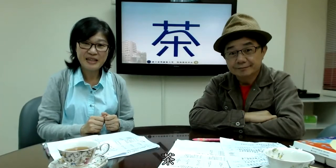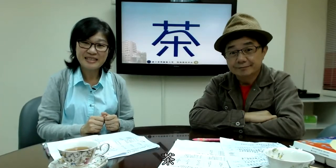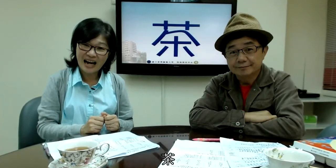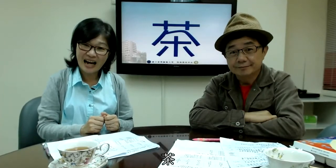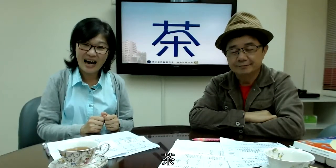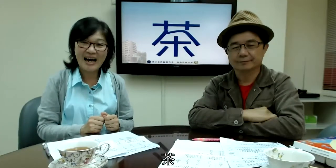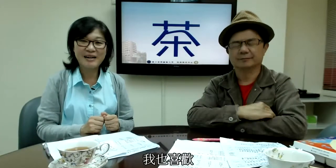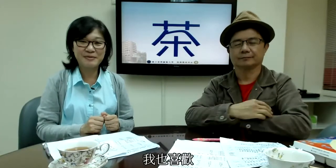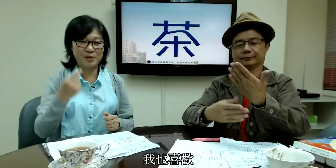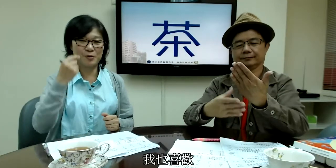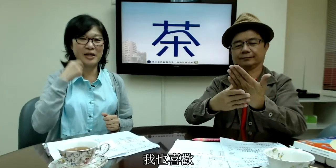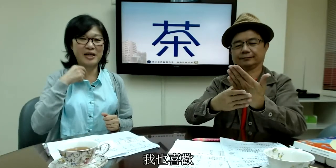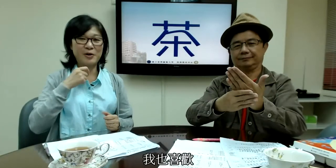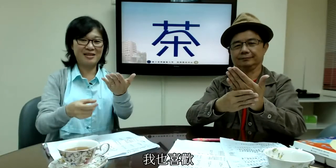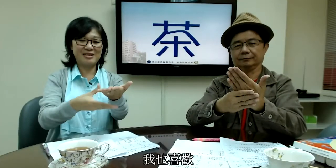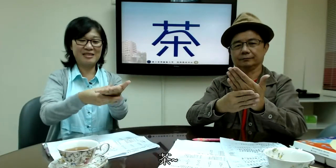茶，我也喜欢茶，